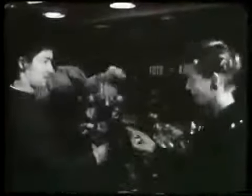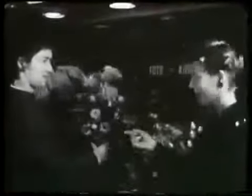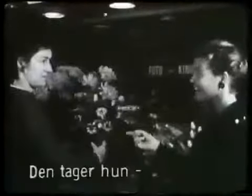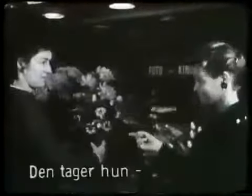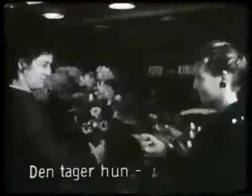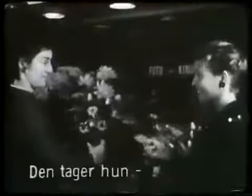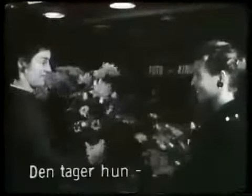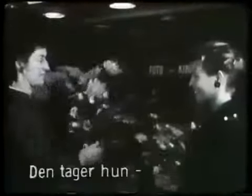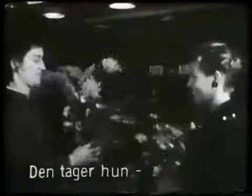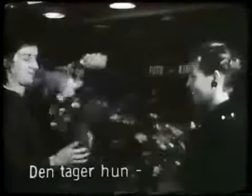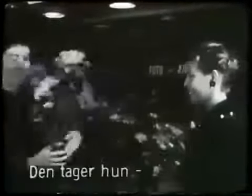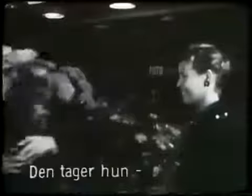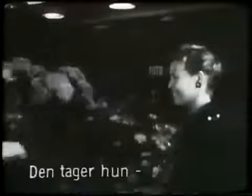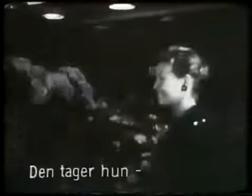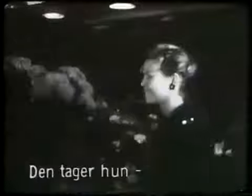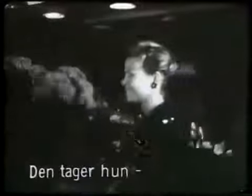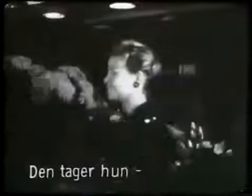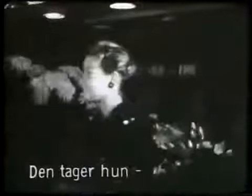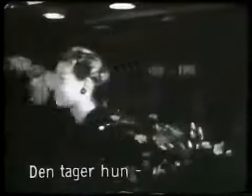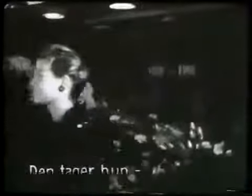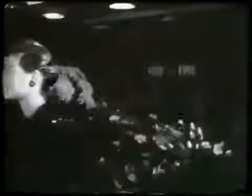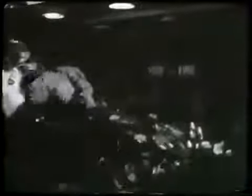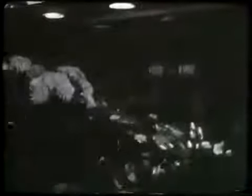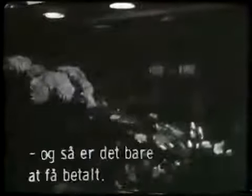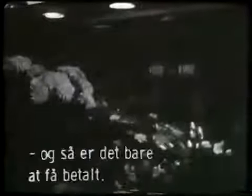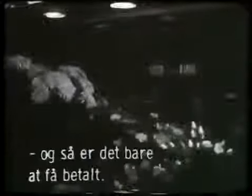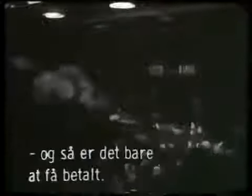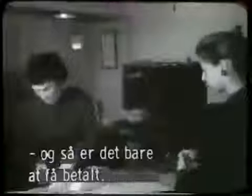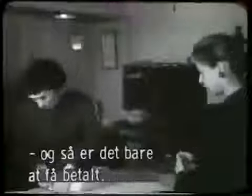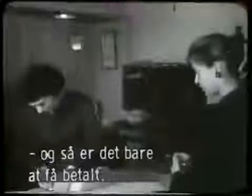Den tager hun. Og så er det bare at få betalt.